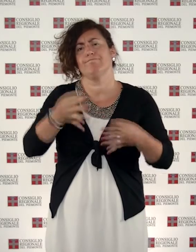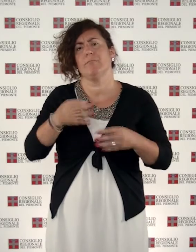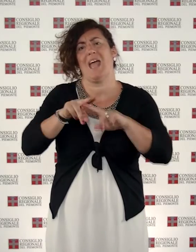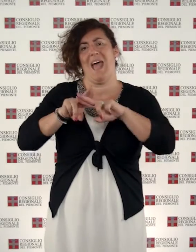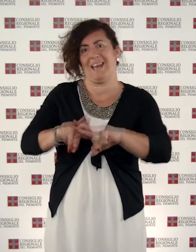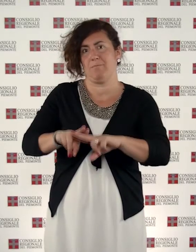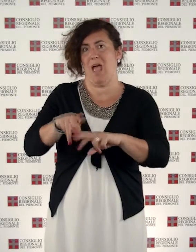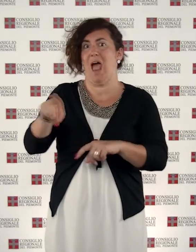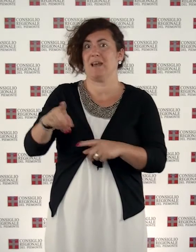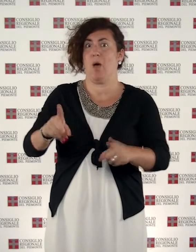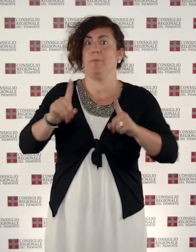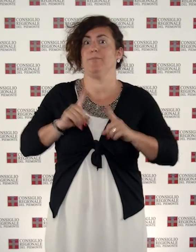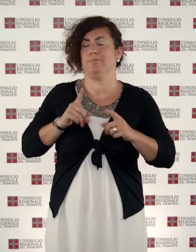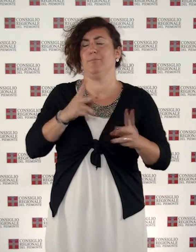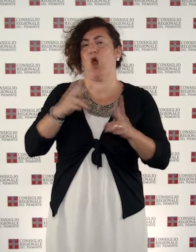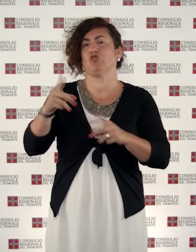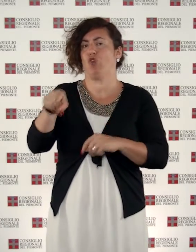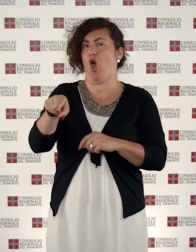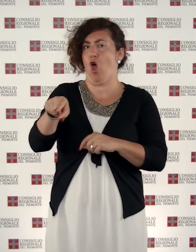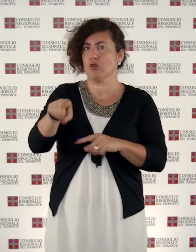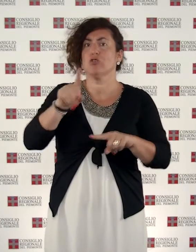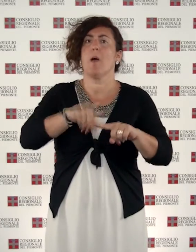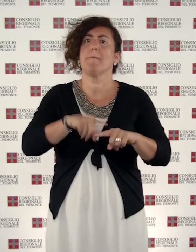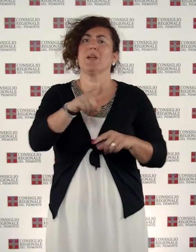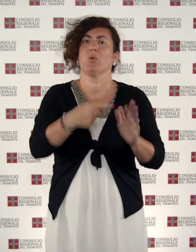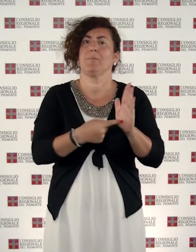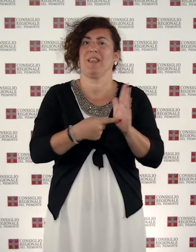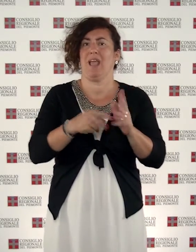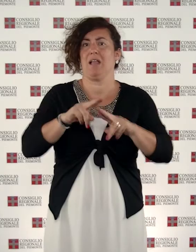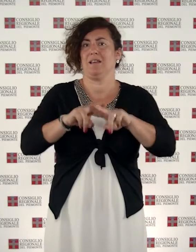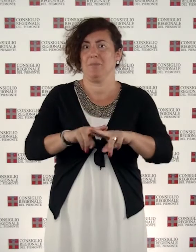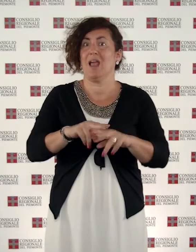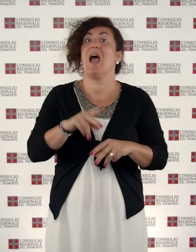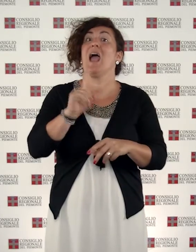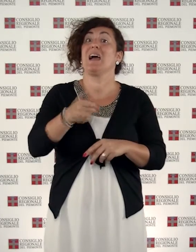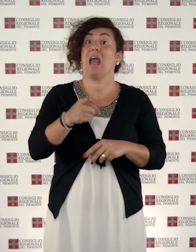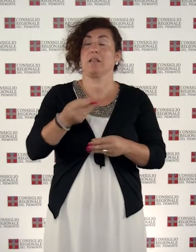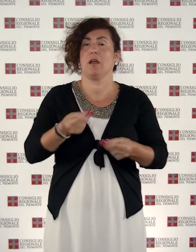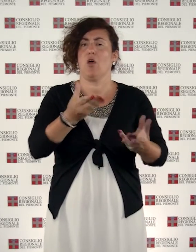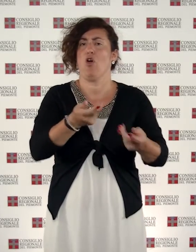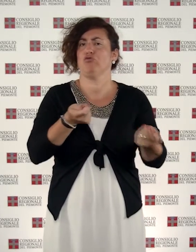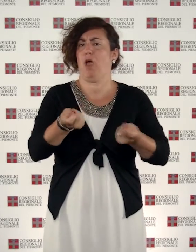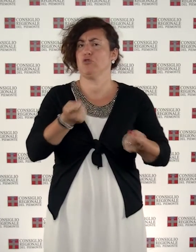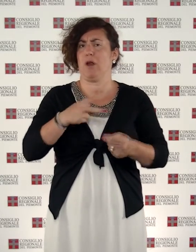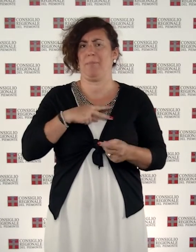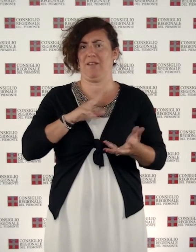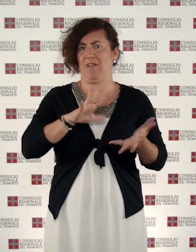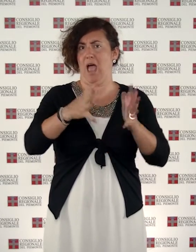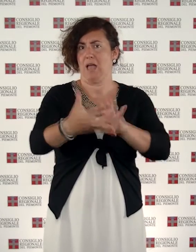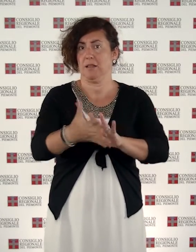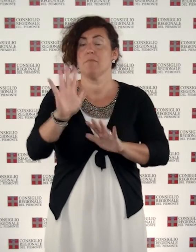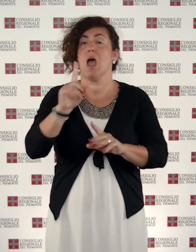attuali dipendenti. Il Gradenigo, affidato alla gestione degli imprenditori sanitari privati, dovrà attenersi alle indicazioni fornite dalla